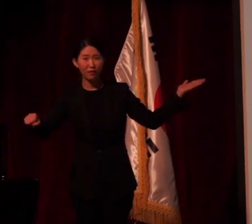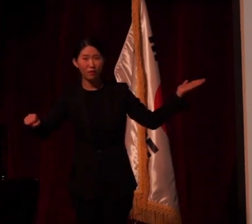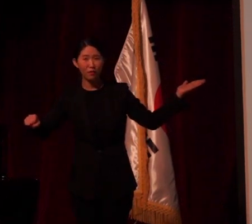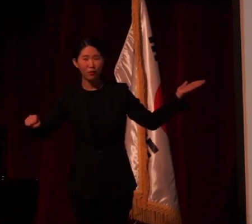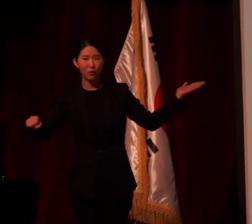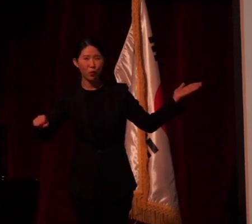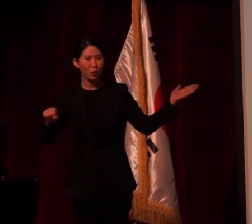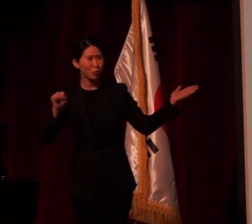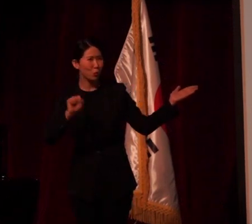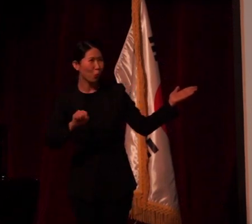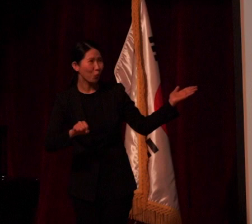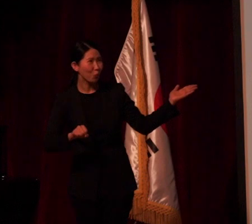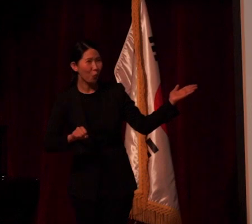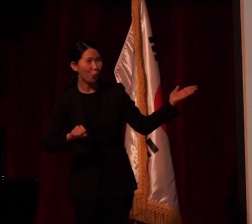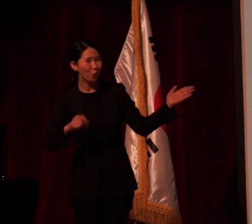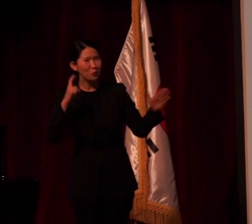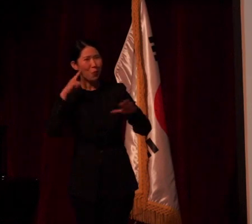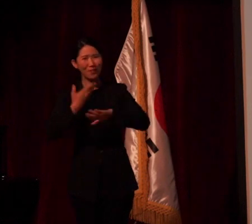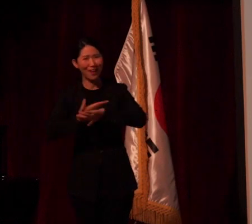똑똑똑,